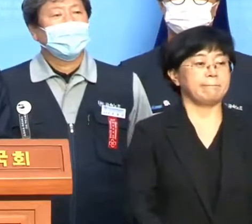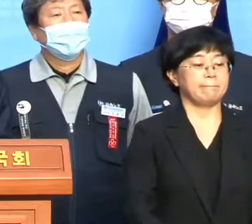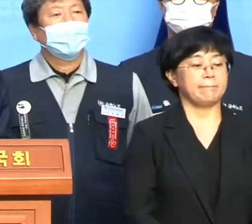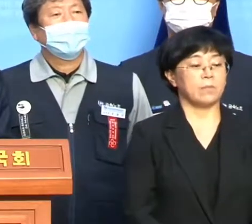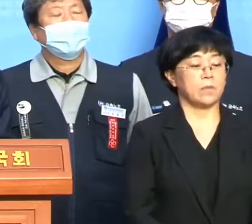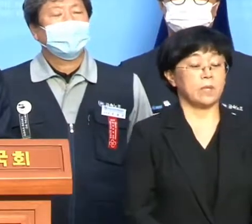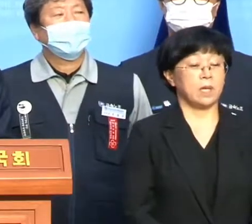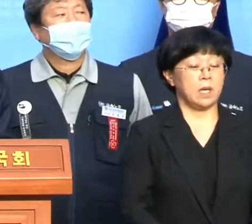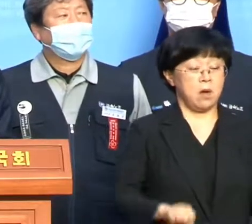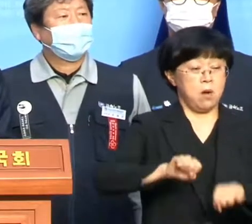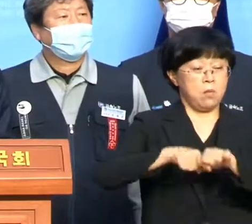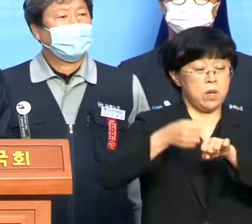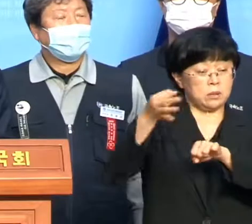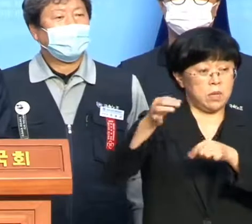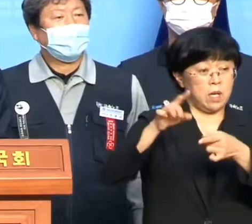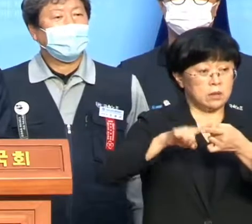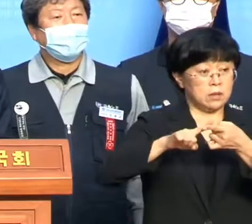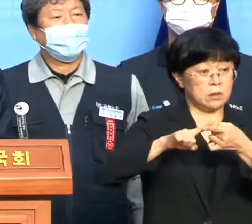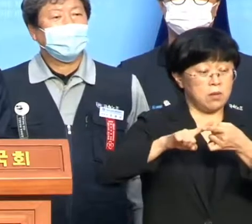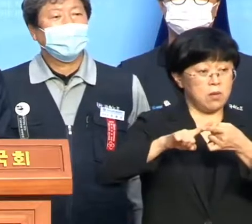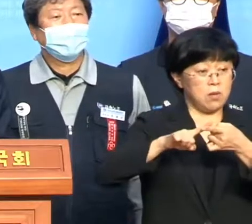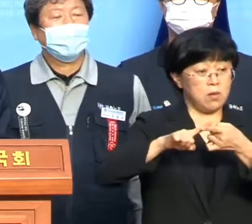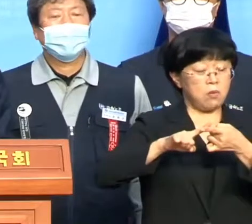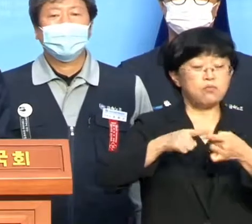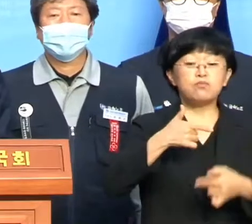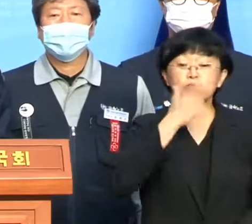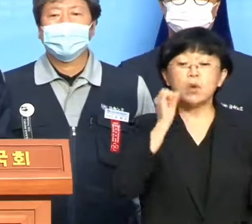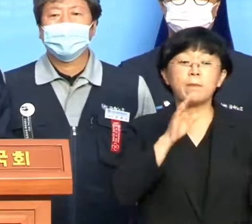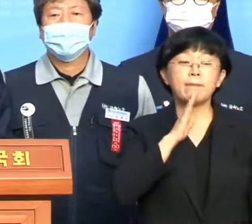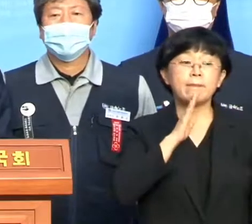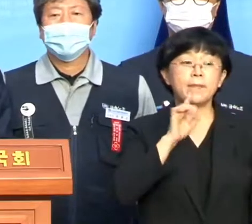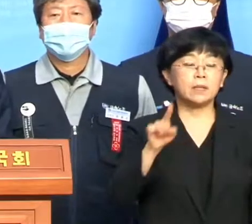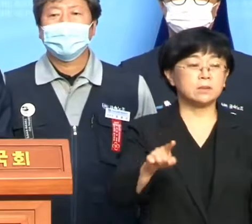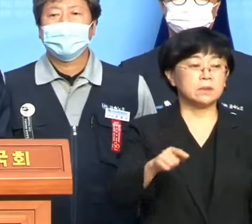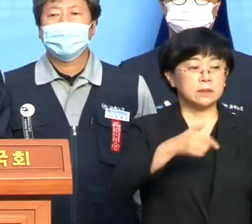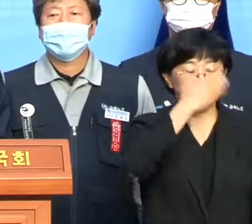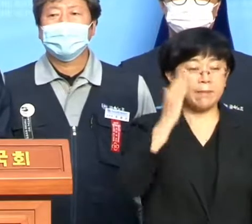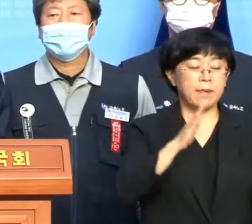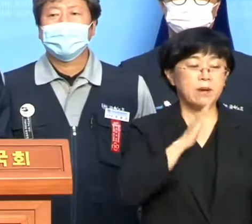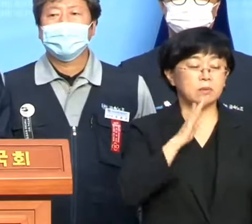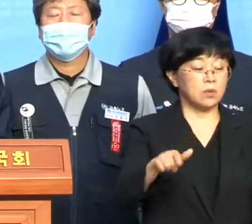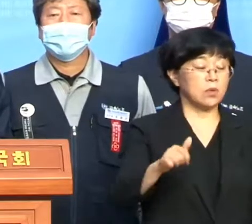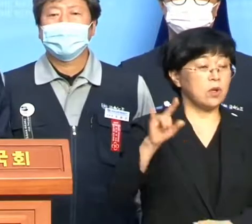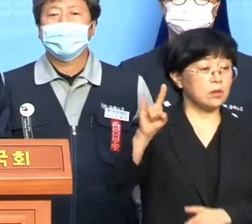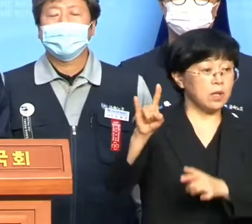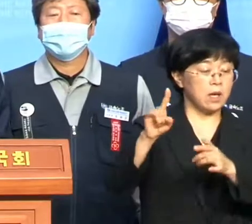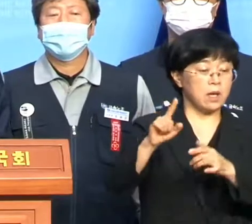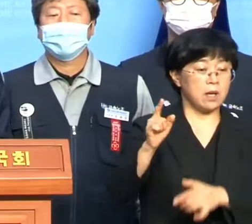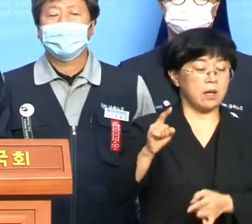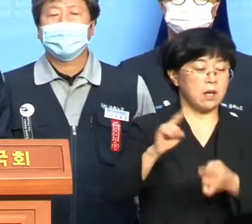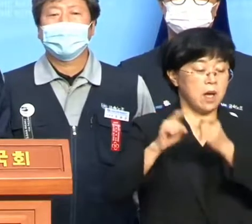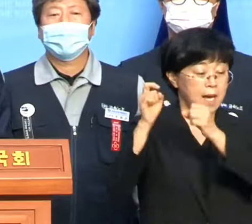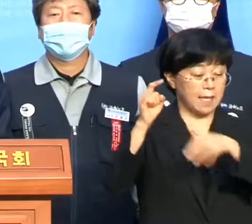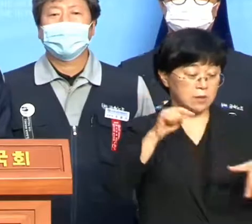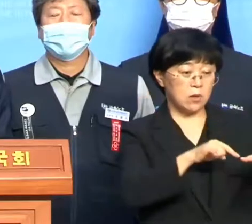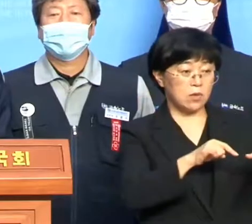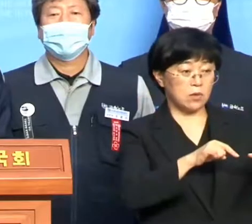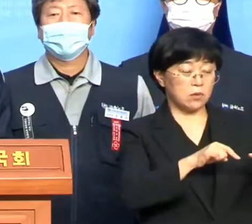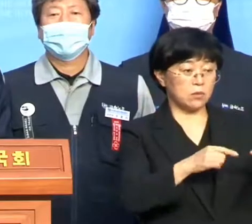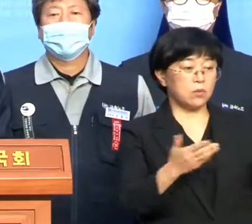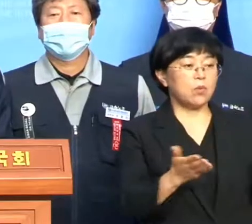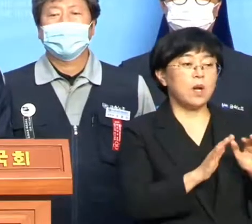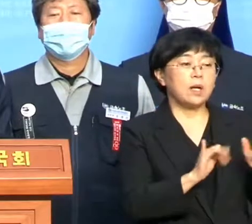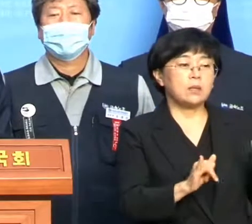공정위의 가진 군부가 는 부족할 지 언정 다행스러운 일이 없고 현대중 업 재벌의 하청업체 및 하청